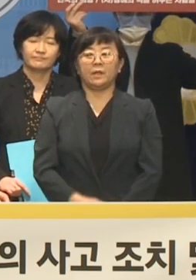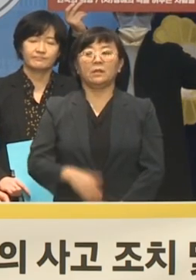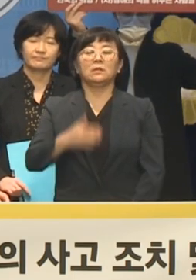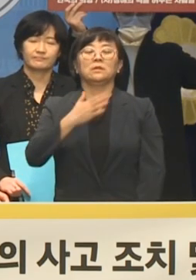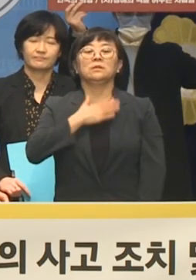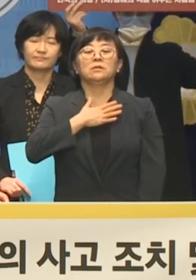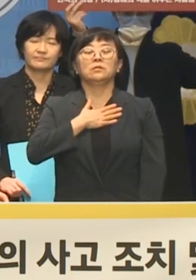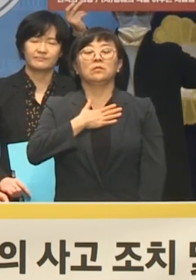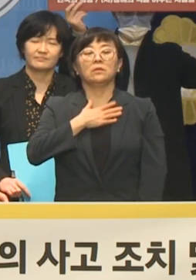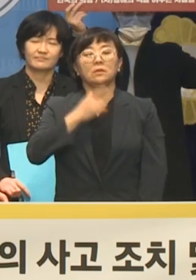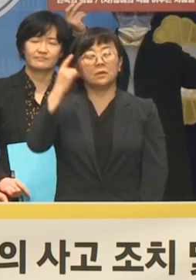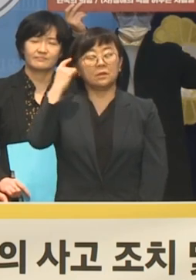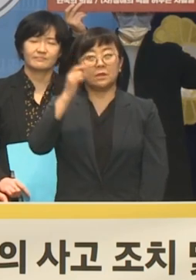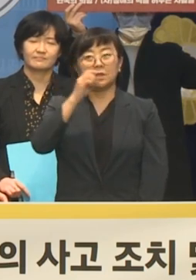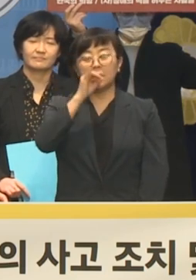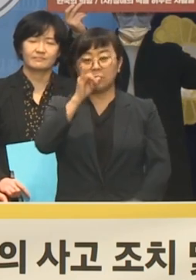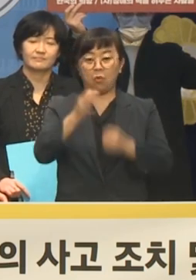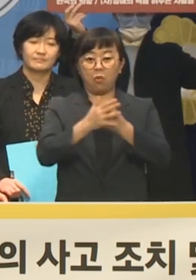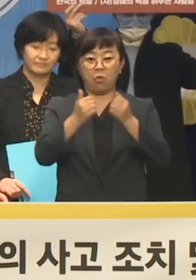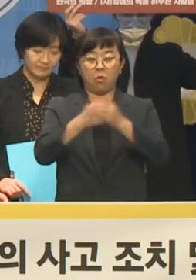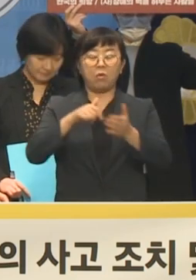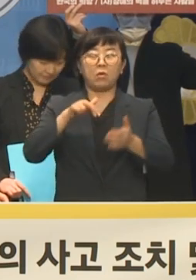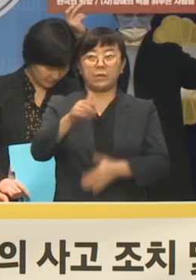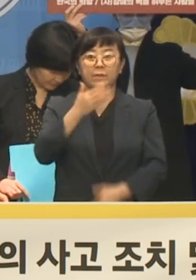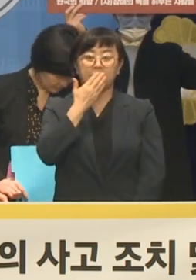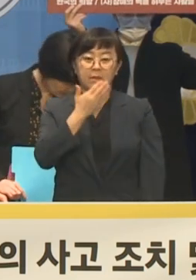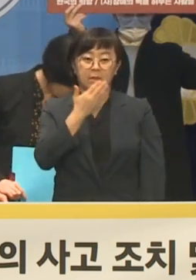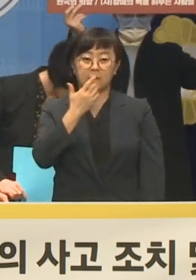저는 의식이 있고 걸을 수 있는 상황이었기에